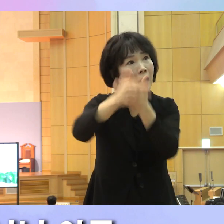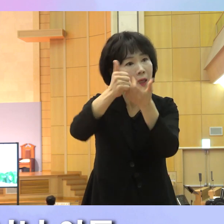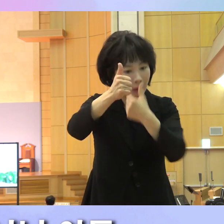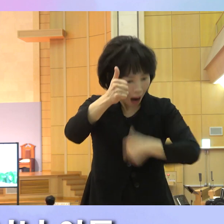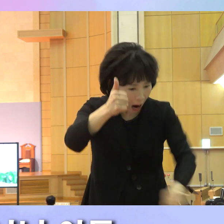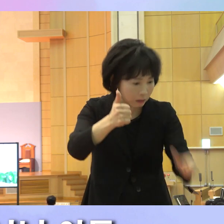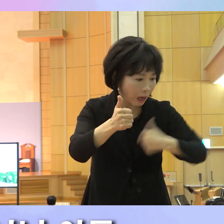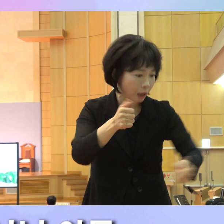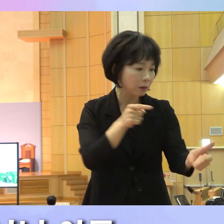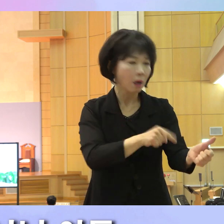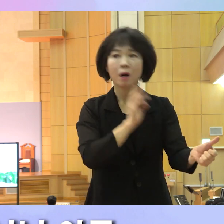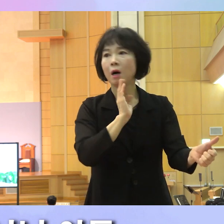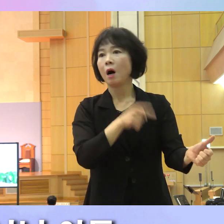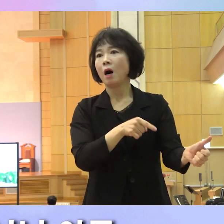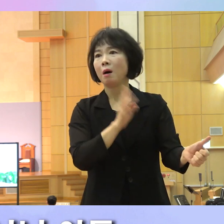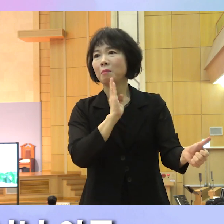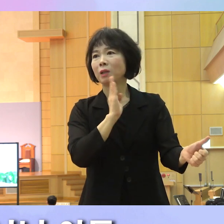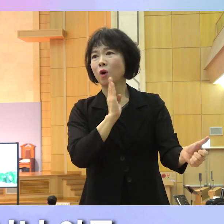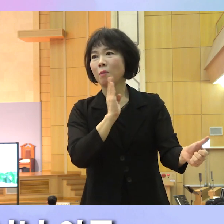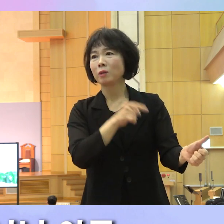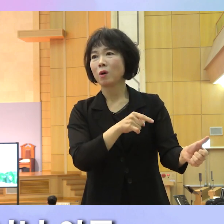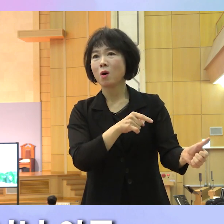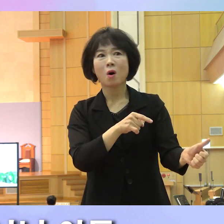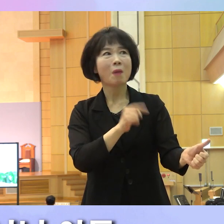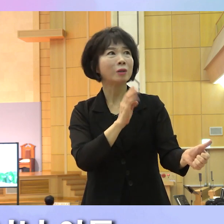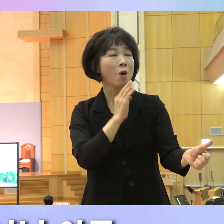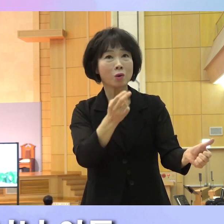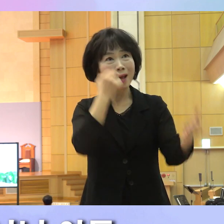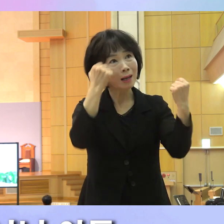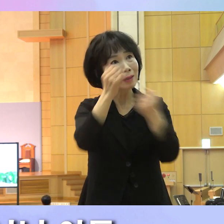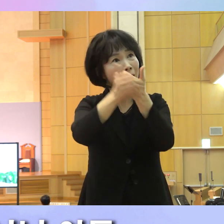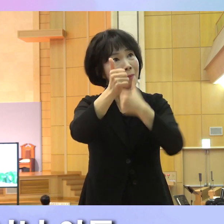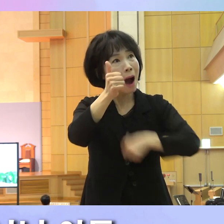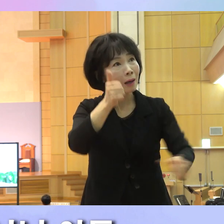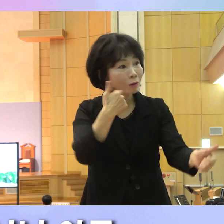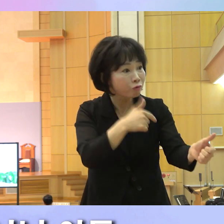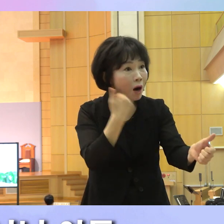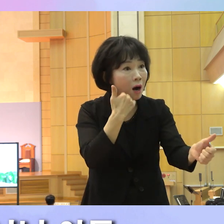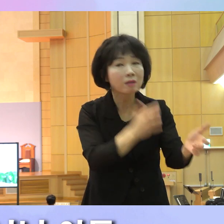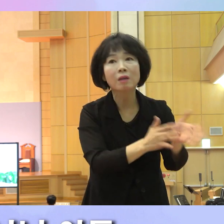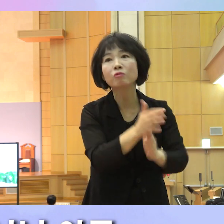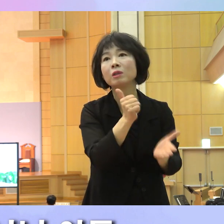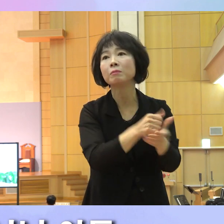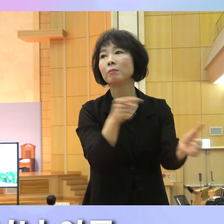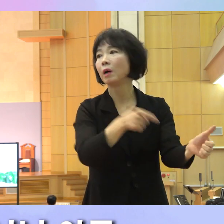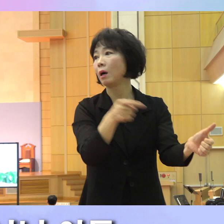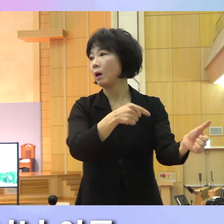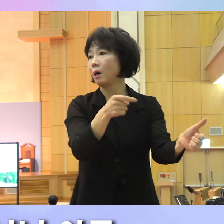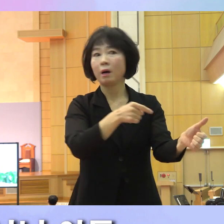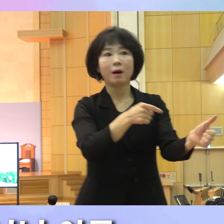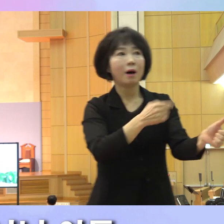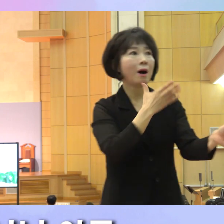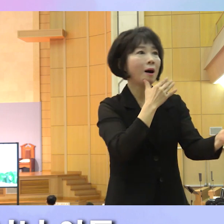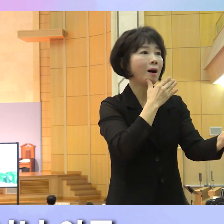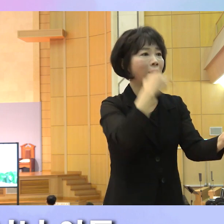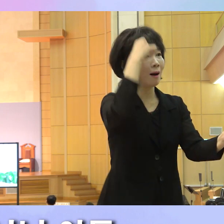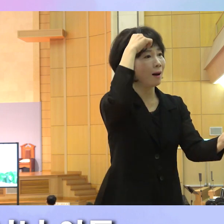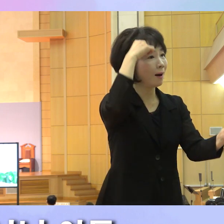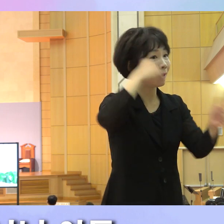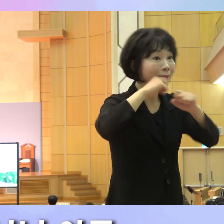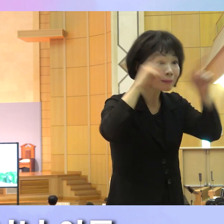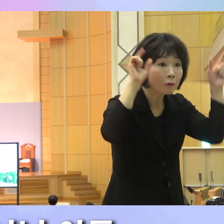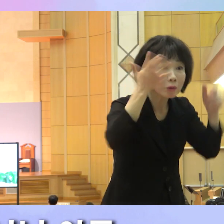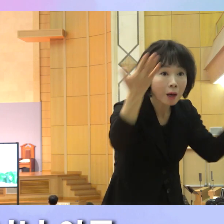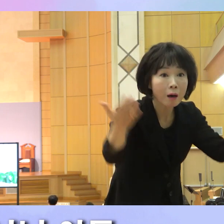3일 만에 살아난다는 말씀을 좀 하고 있어요. 오늘 여러분들이 지금까지 예수